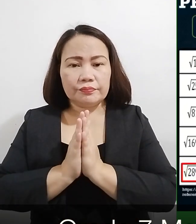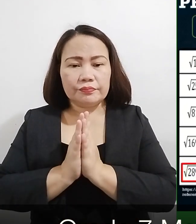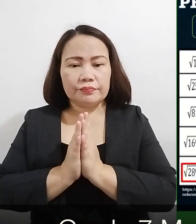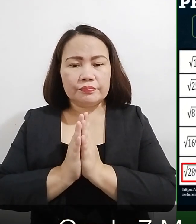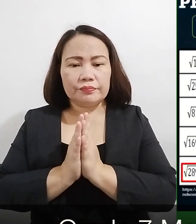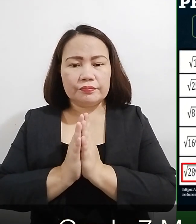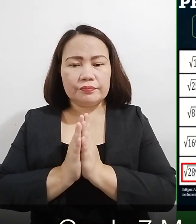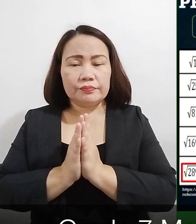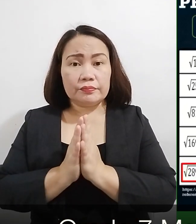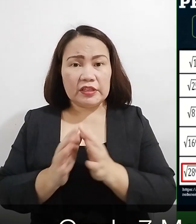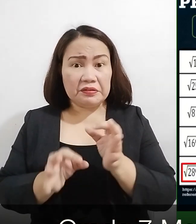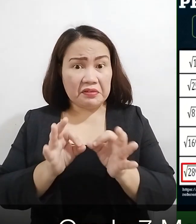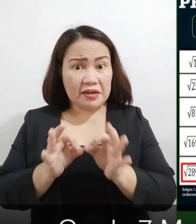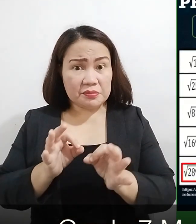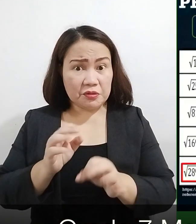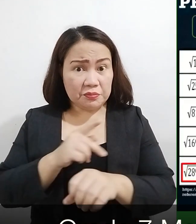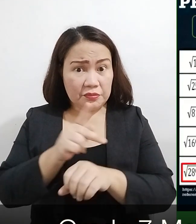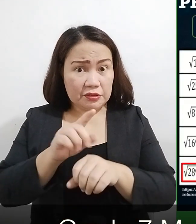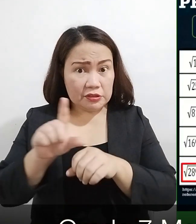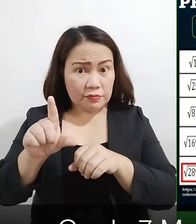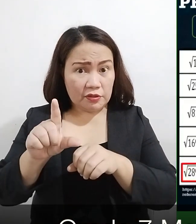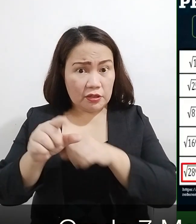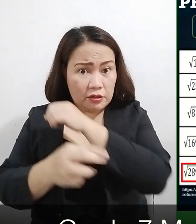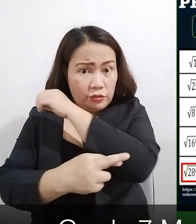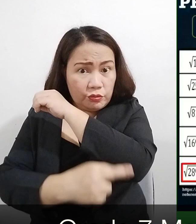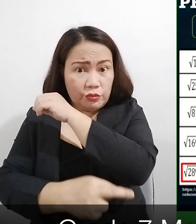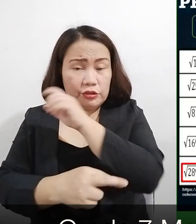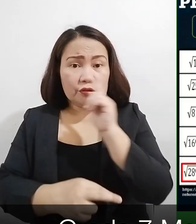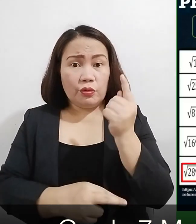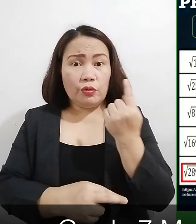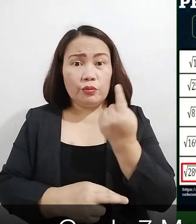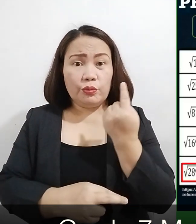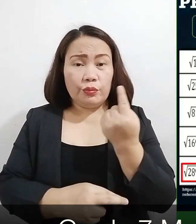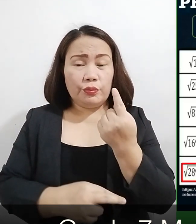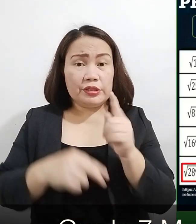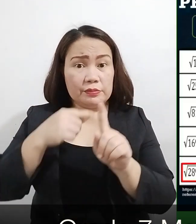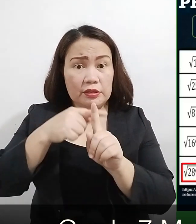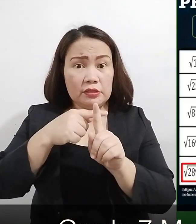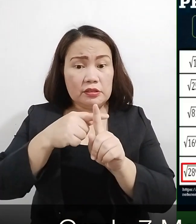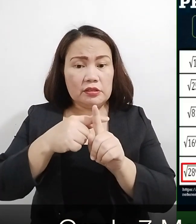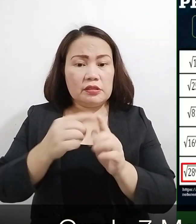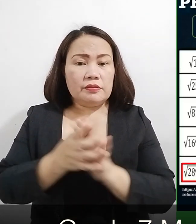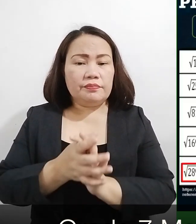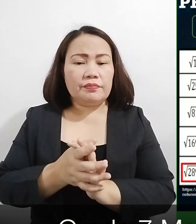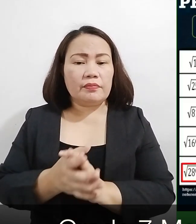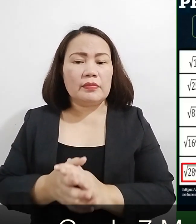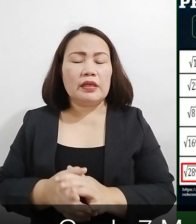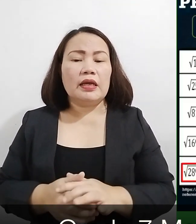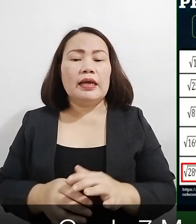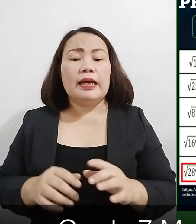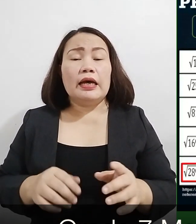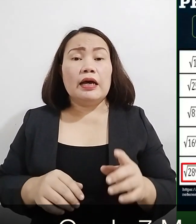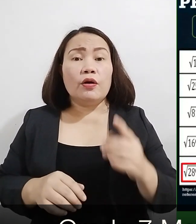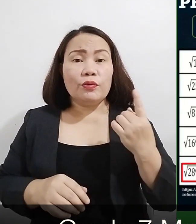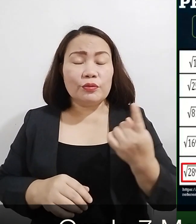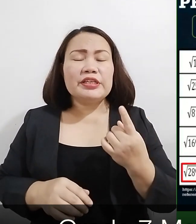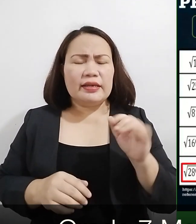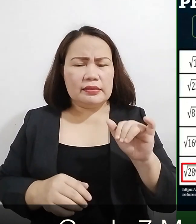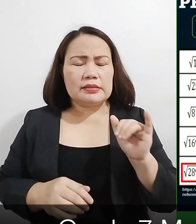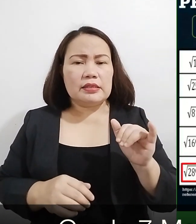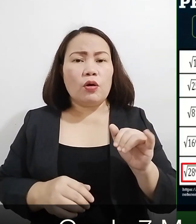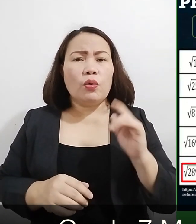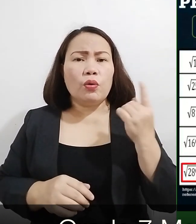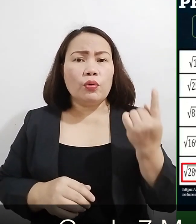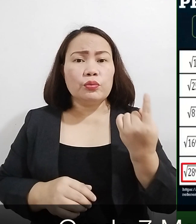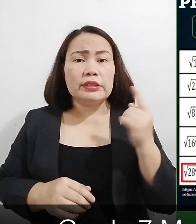ang principal root is always positive? Yes. Kaya nga nung kinuha natin ang principal root nito, 18. Naging negative lang siya